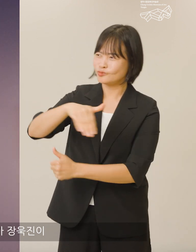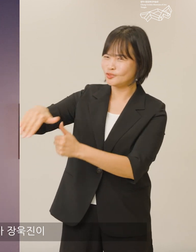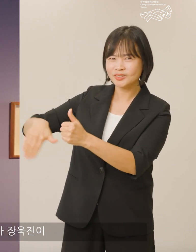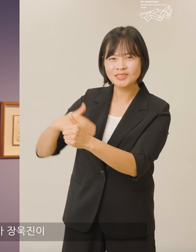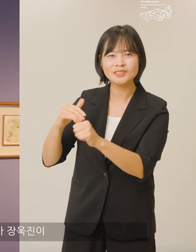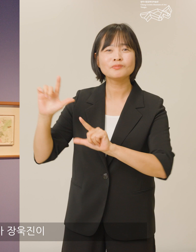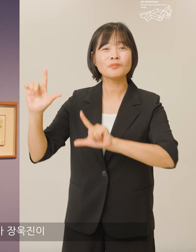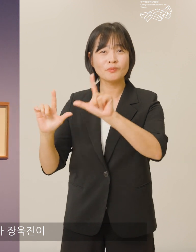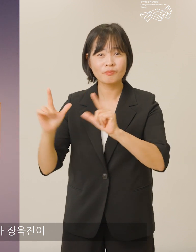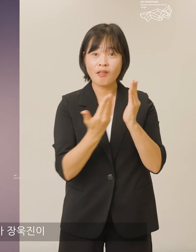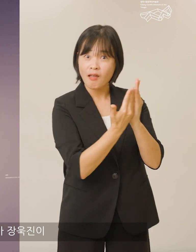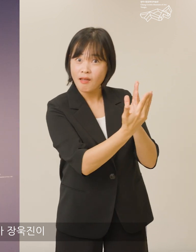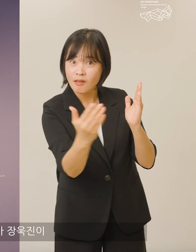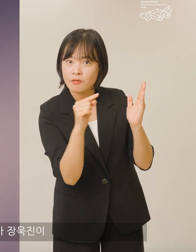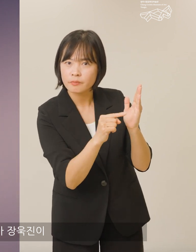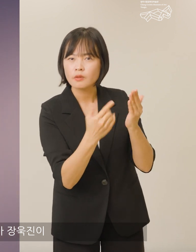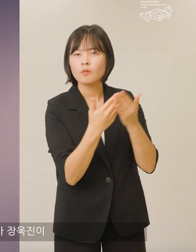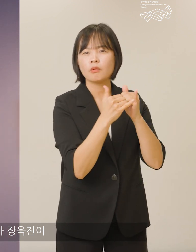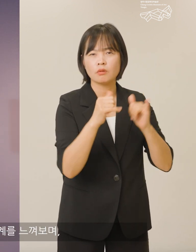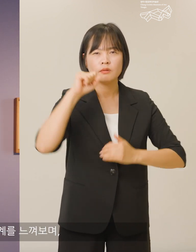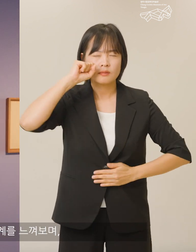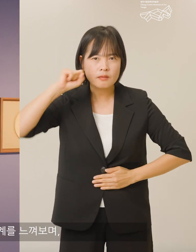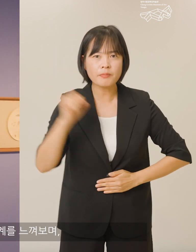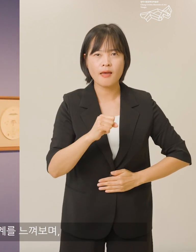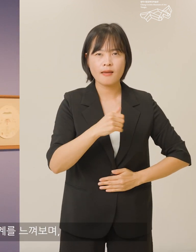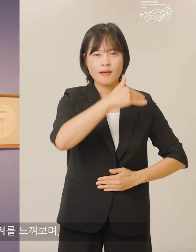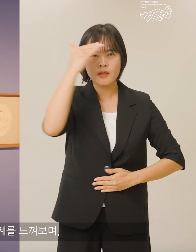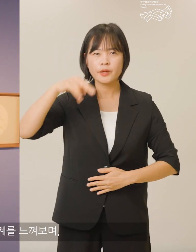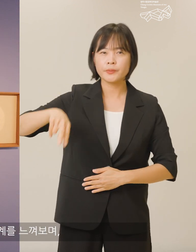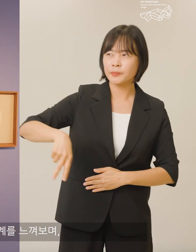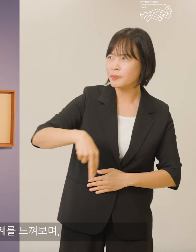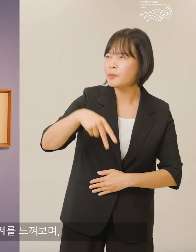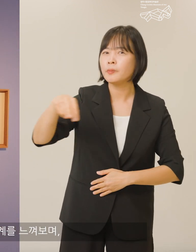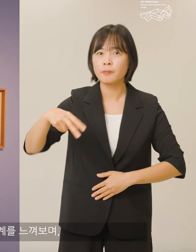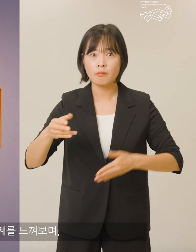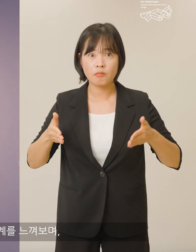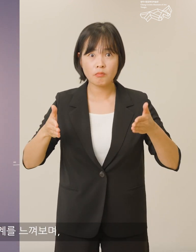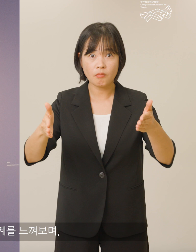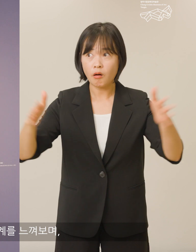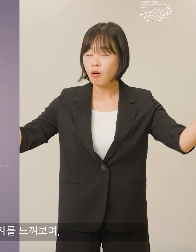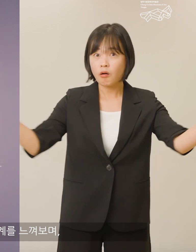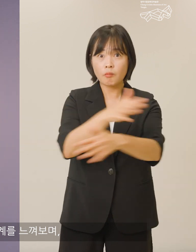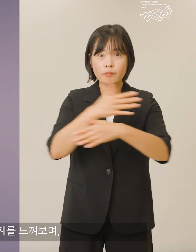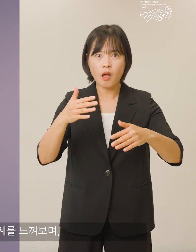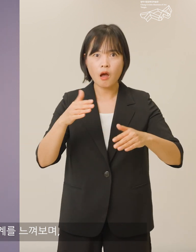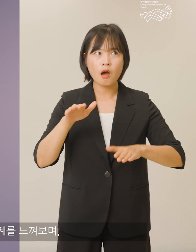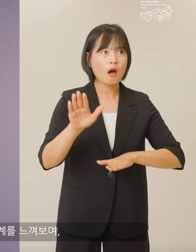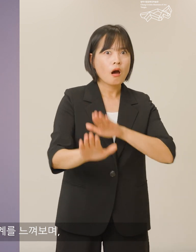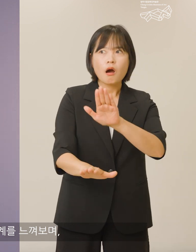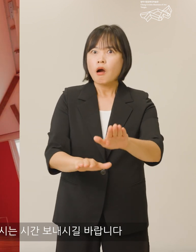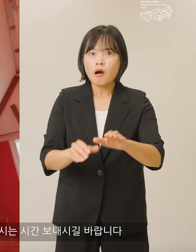상설 전 새벽의 표정을 통해 화가 장욱진이 새벽 산책길에서 접한 전임 미답의 세계를